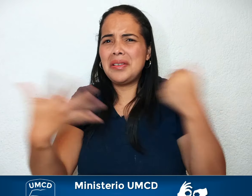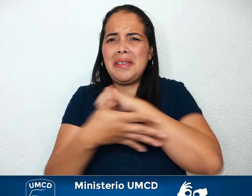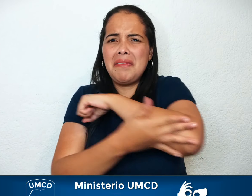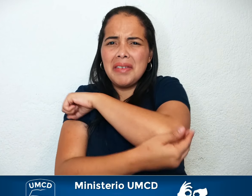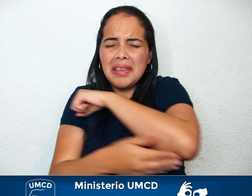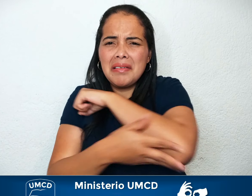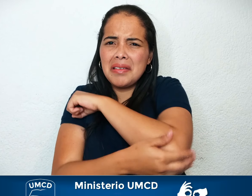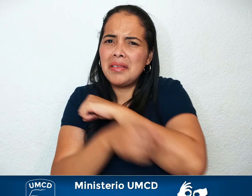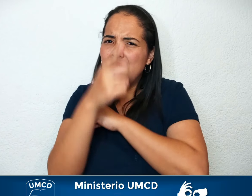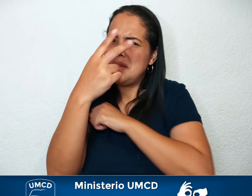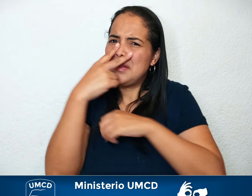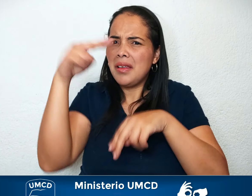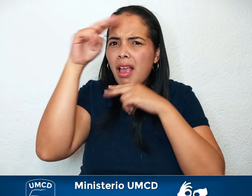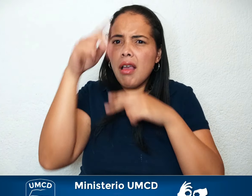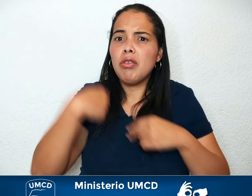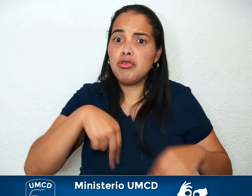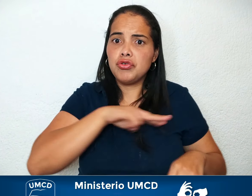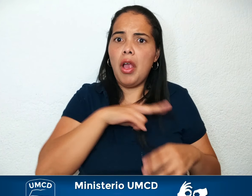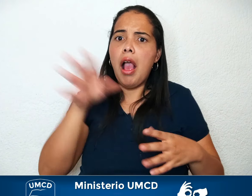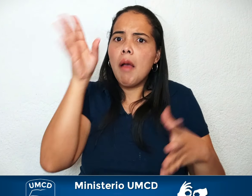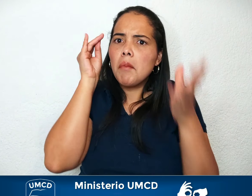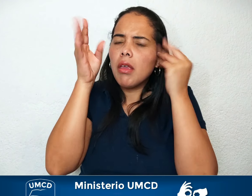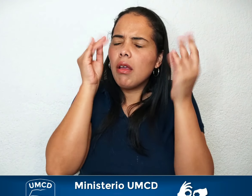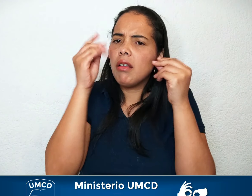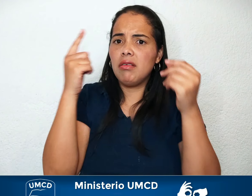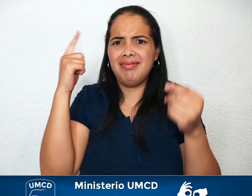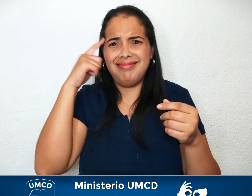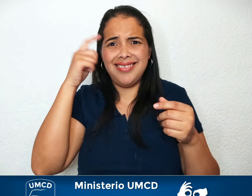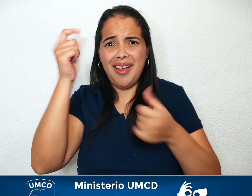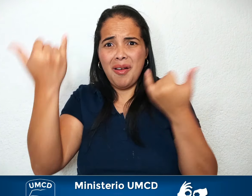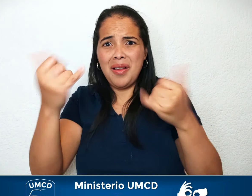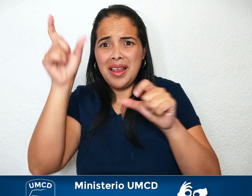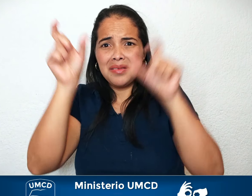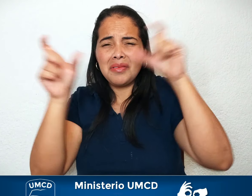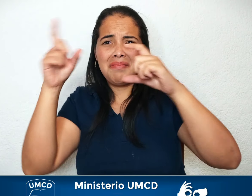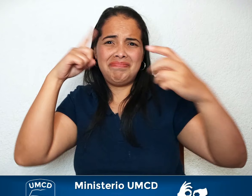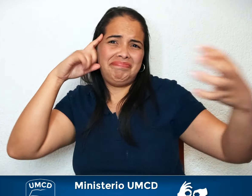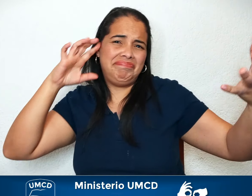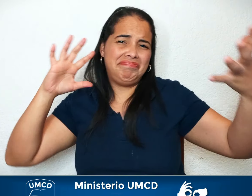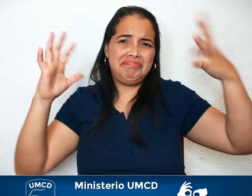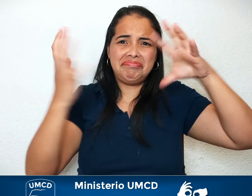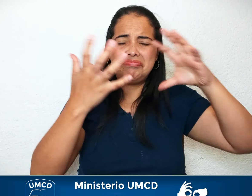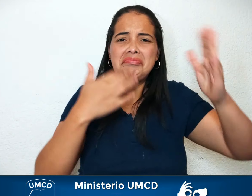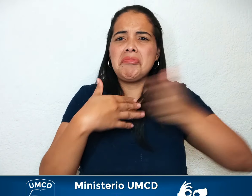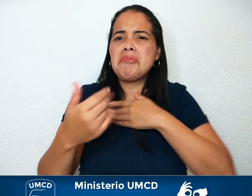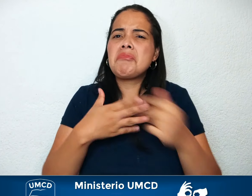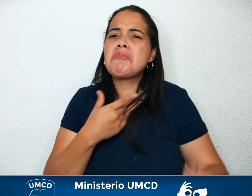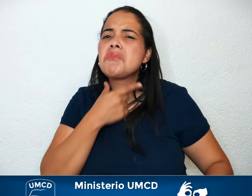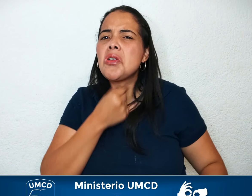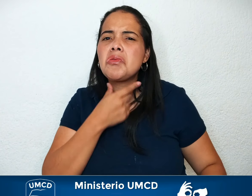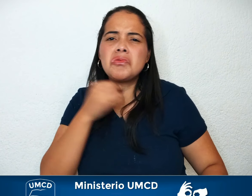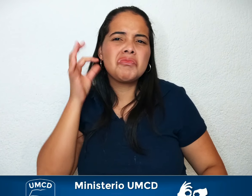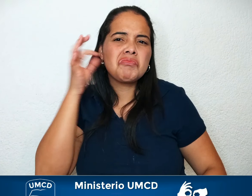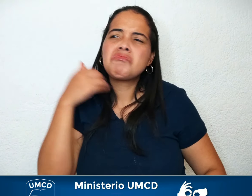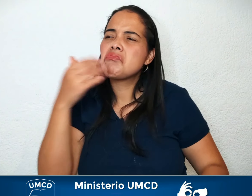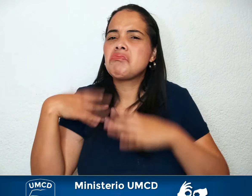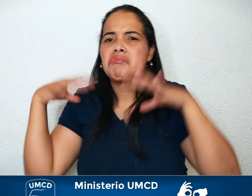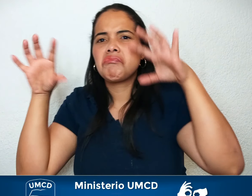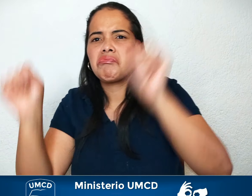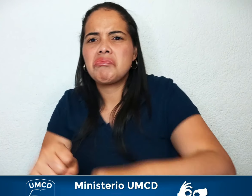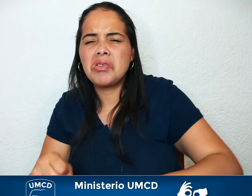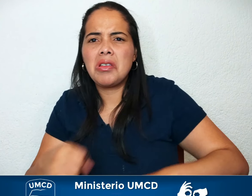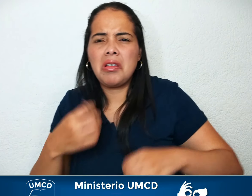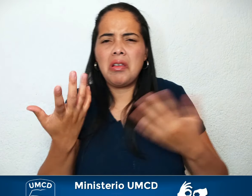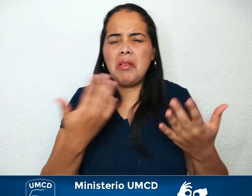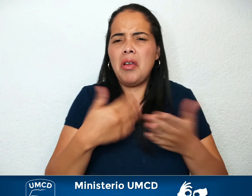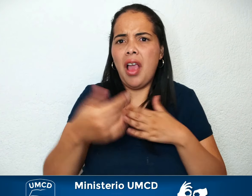cosas, vemos lamentablemente como la vida moral de la sociedad está decayendo de una manera deplorable. Antes